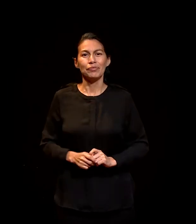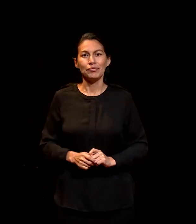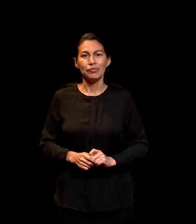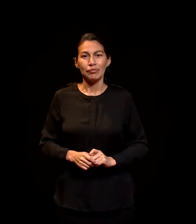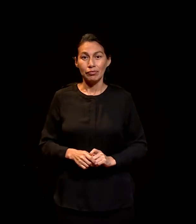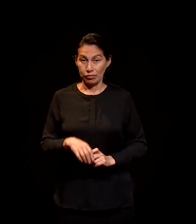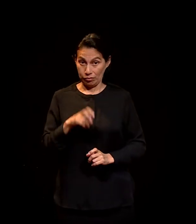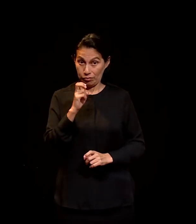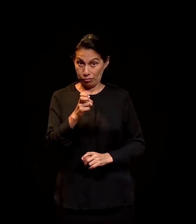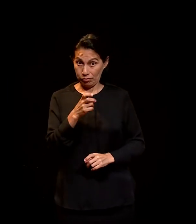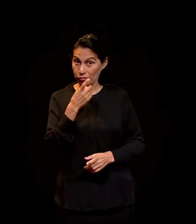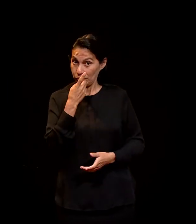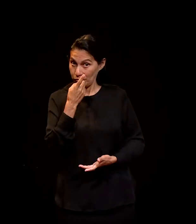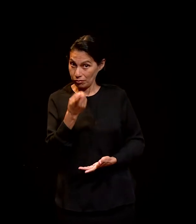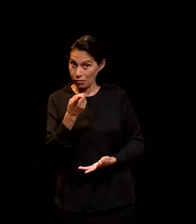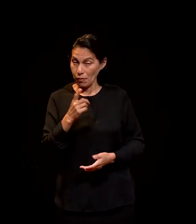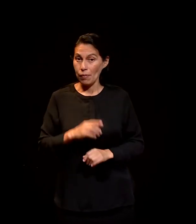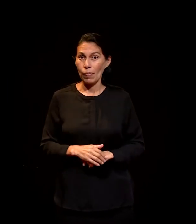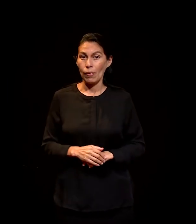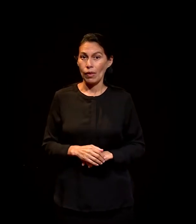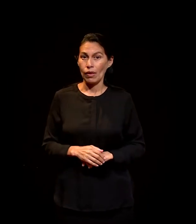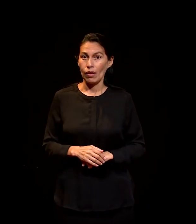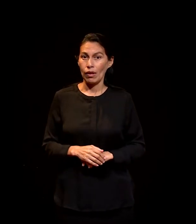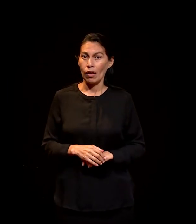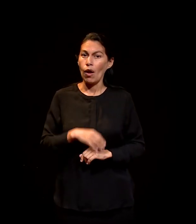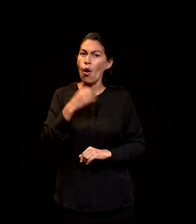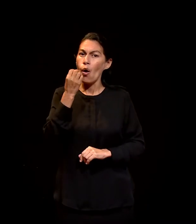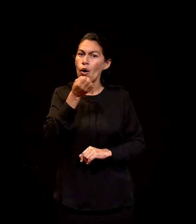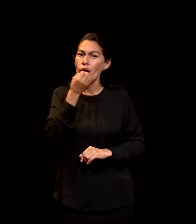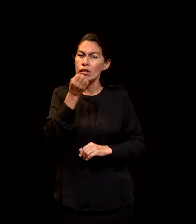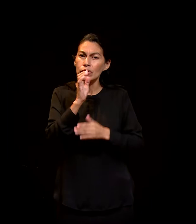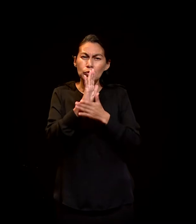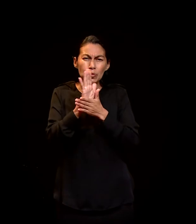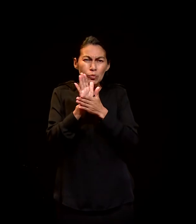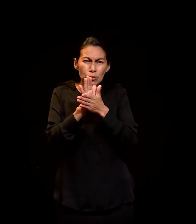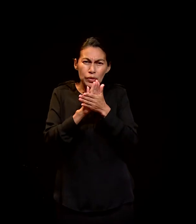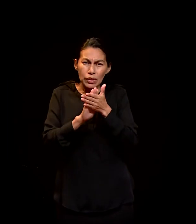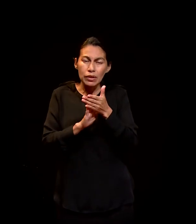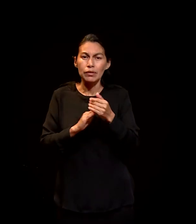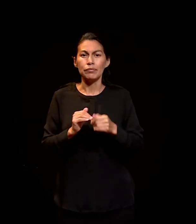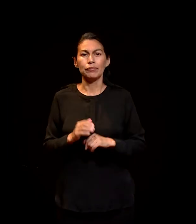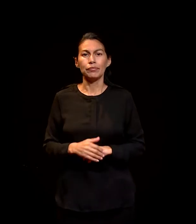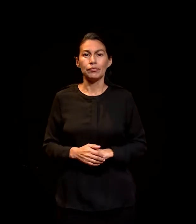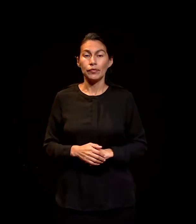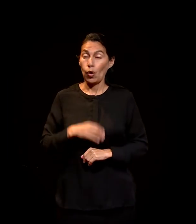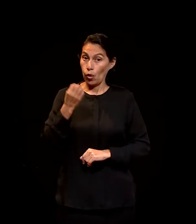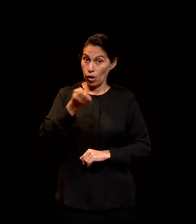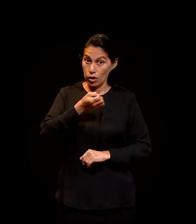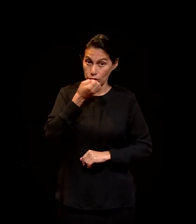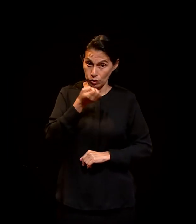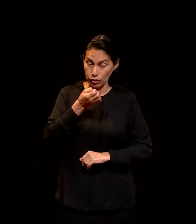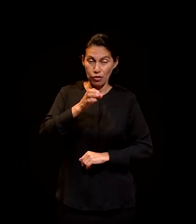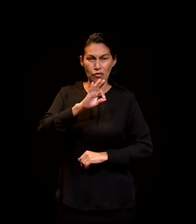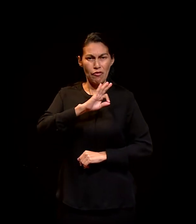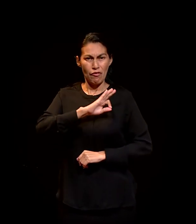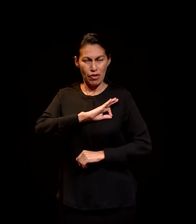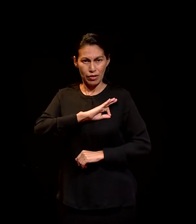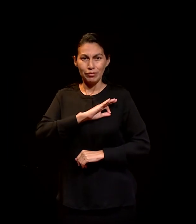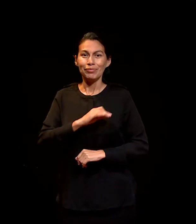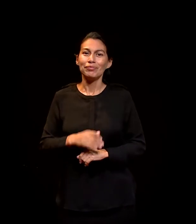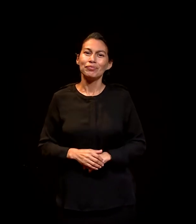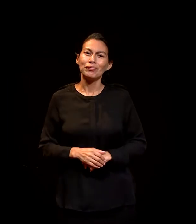de vuelta algunas de una sencilla oración una oración de fe